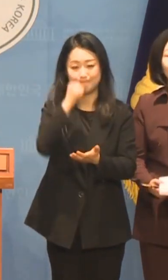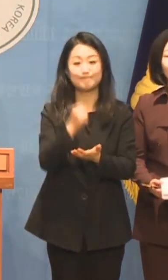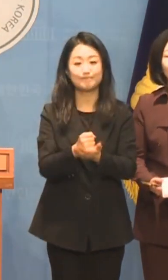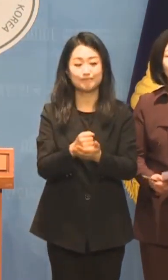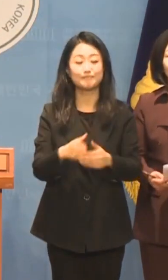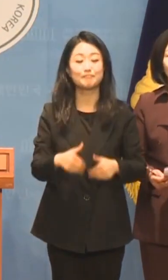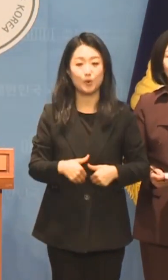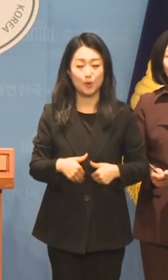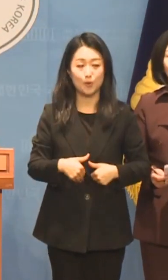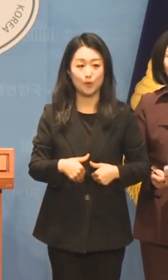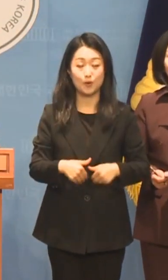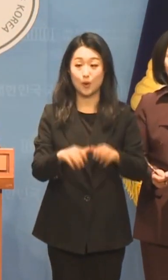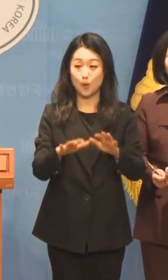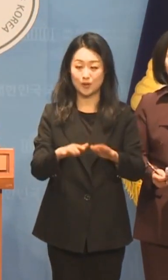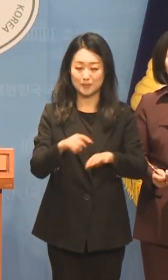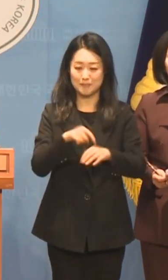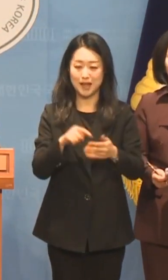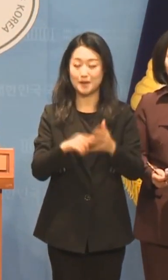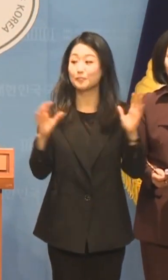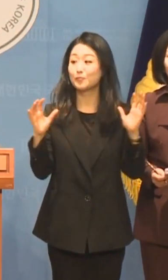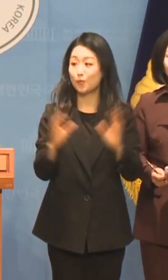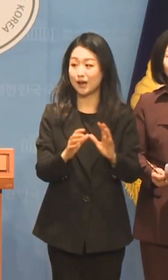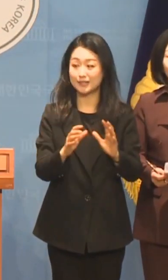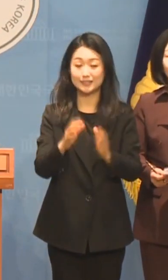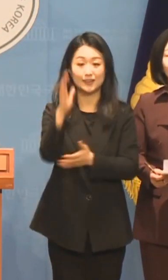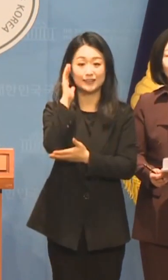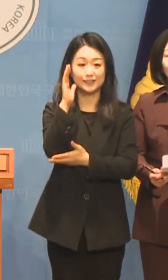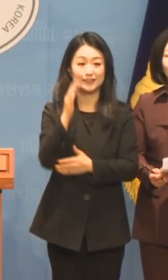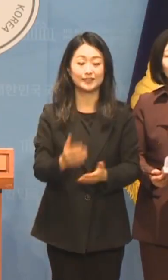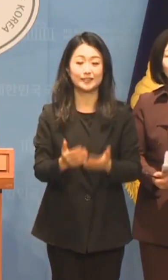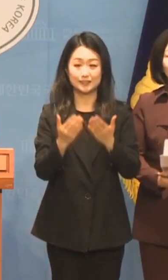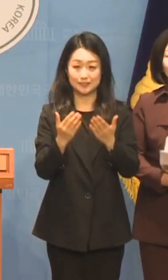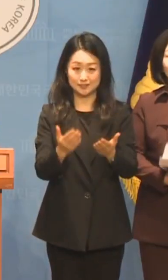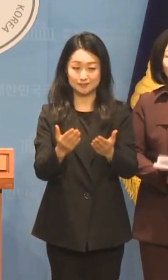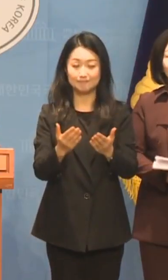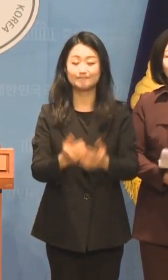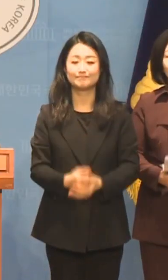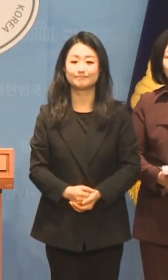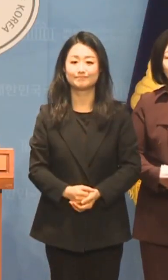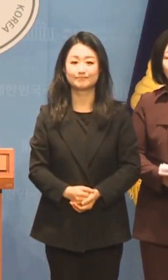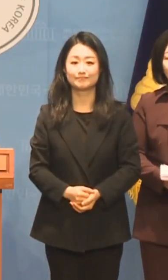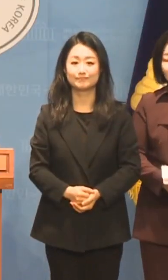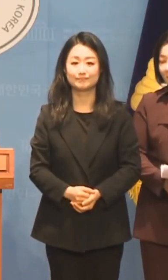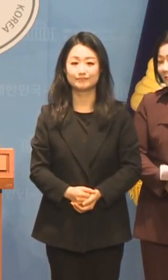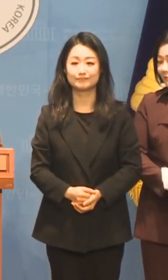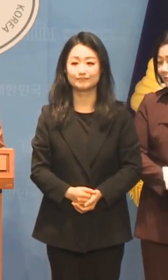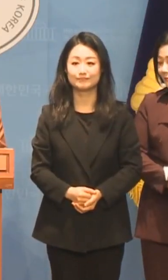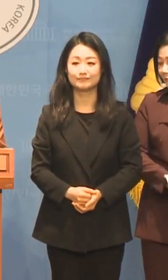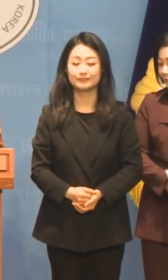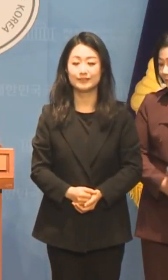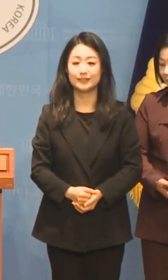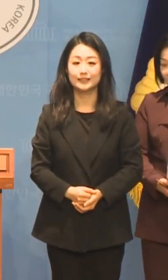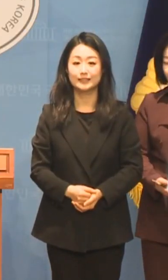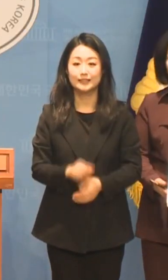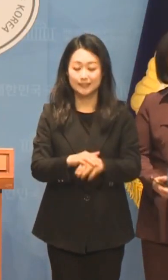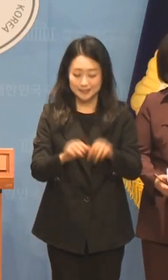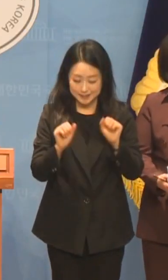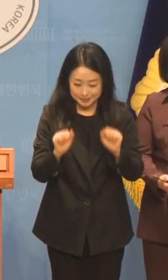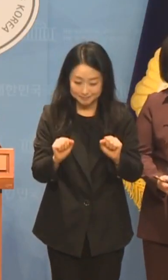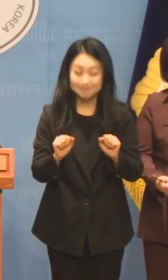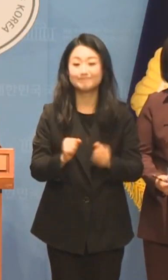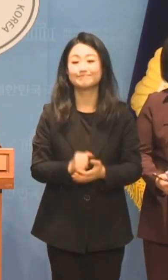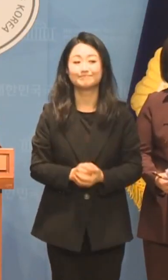중요할 것 같아서 오늘 그 뜻을 모아서 같이 기자회견을 했다는 것을 말씀드리겠습니다.